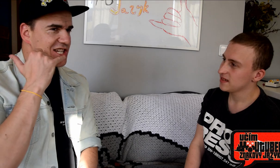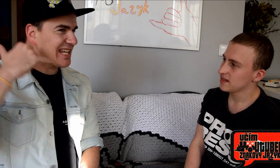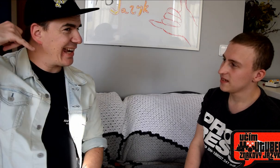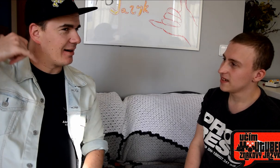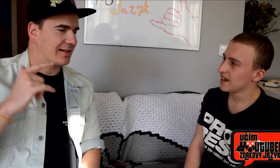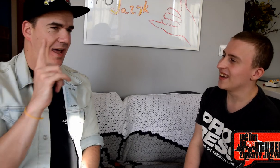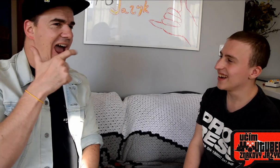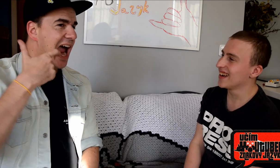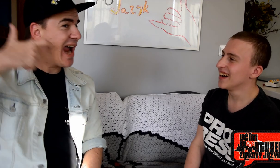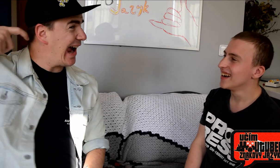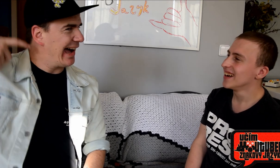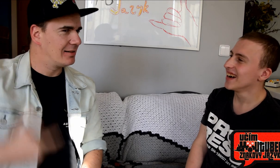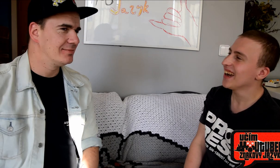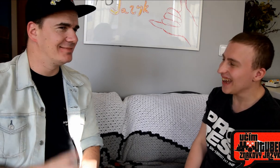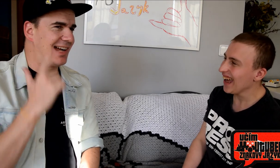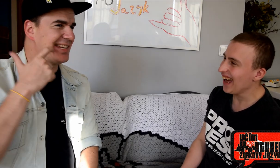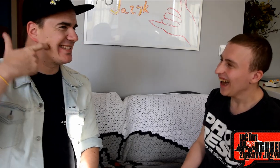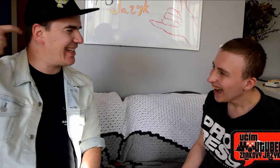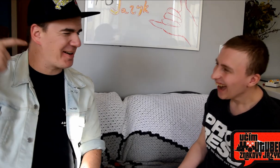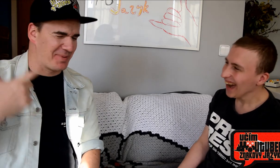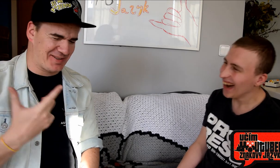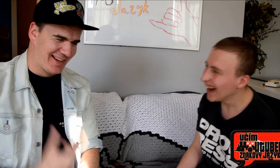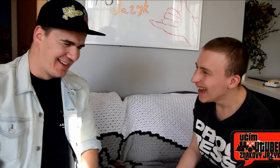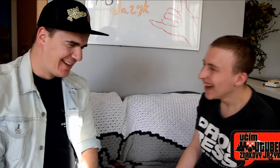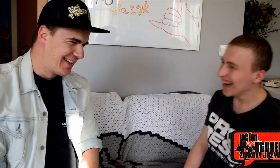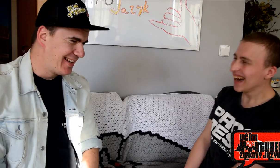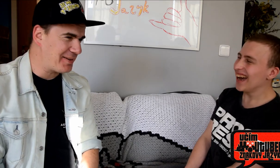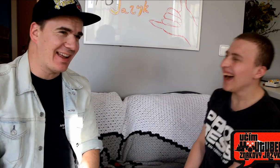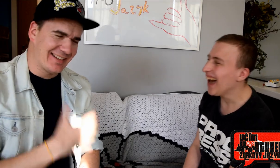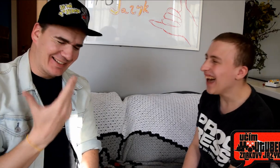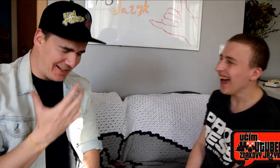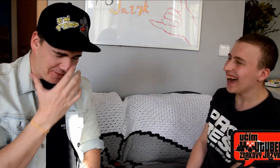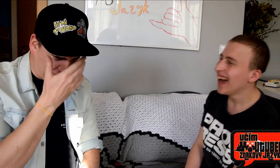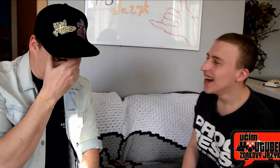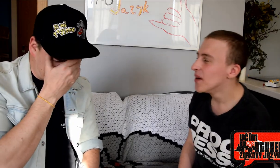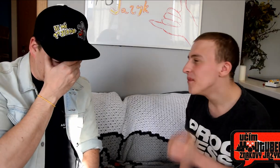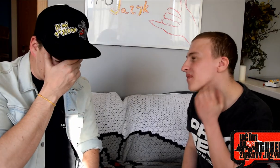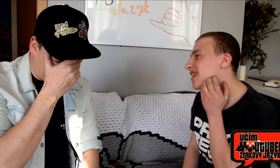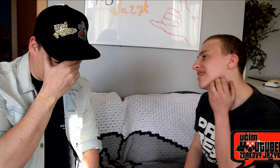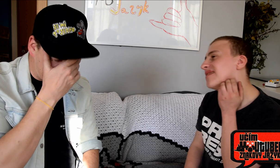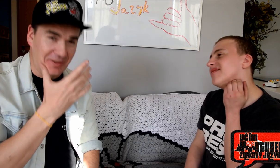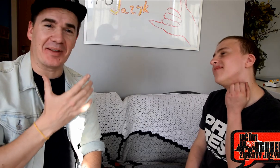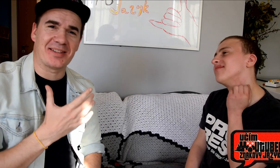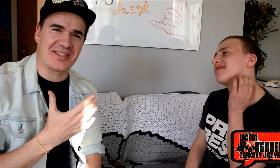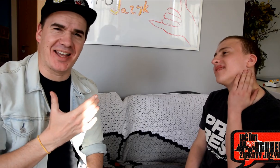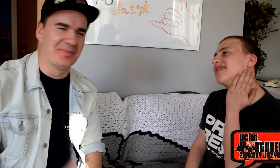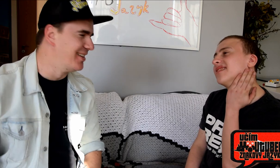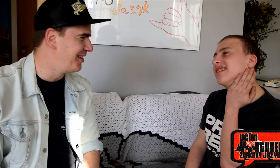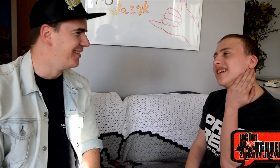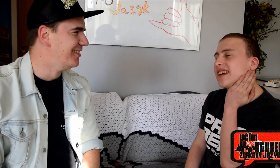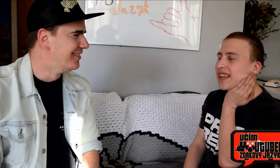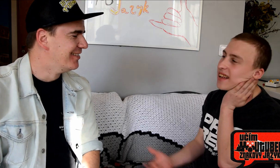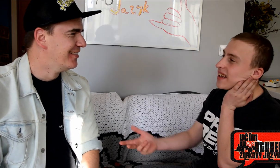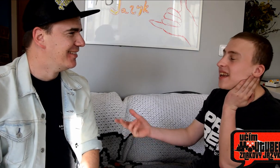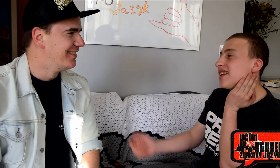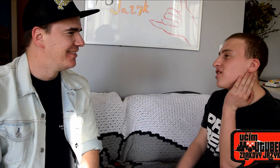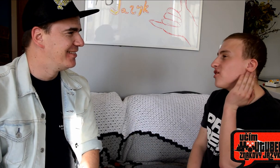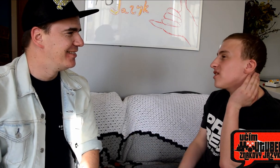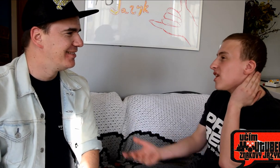Štika. Hejka. Štika, proč? Nevím, proč mluvím magnetlišící, omlouvám se všem. No. Tohle, že jo, děláš